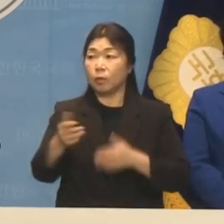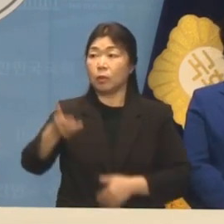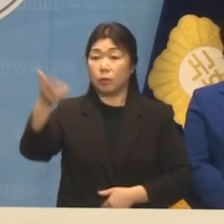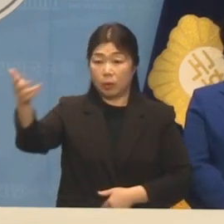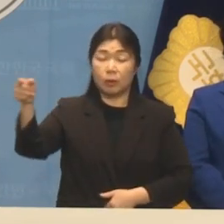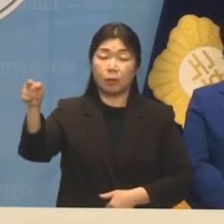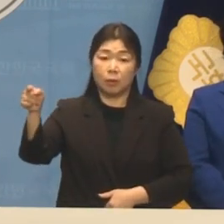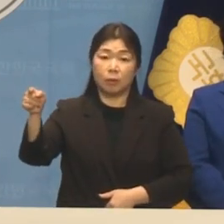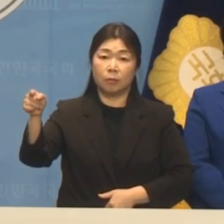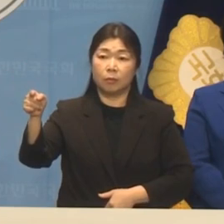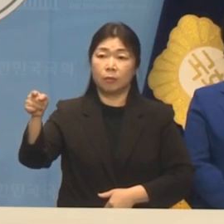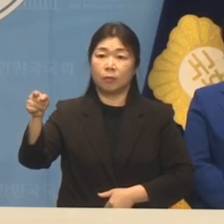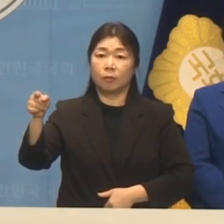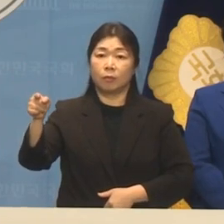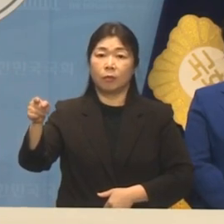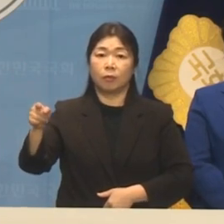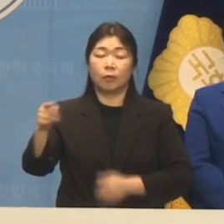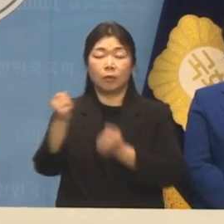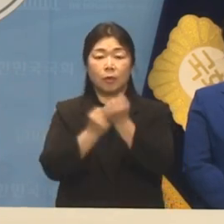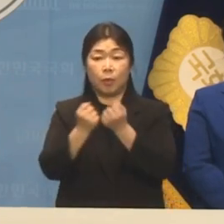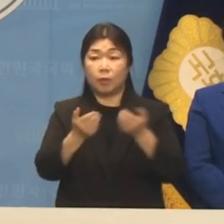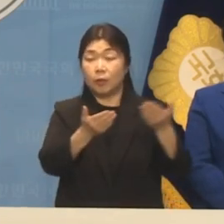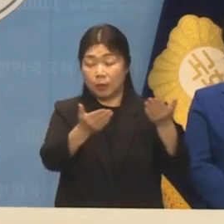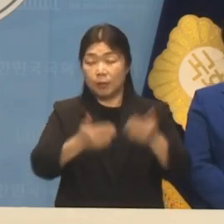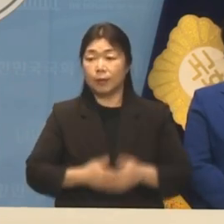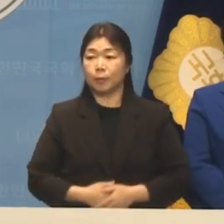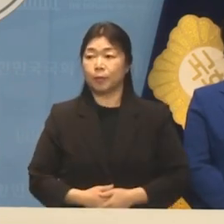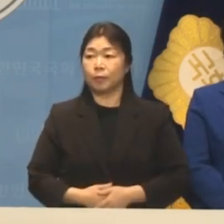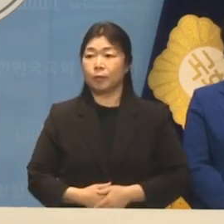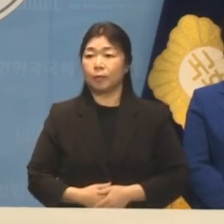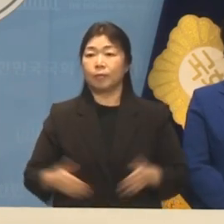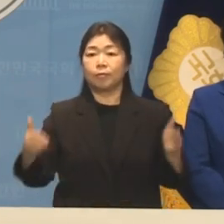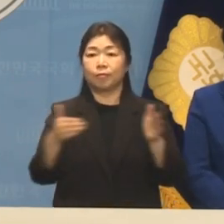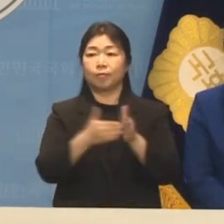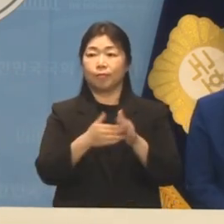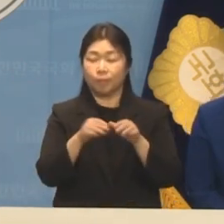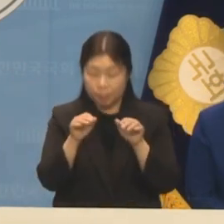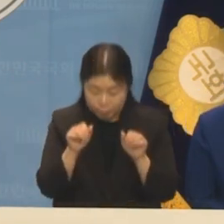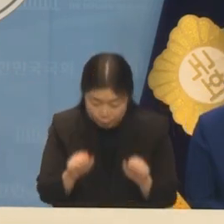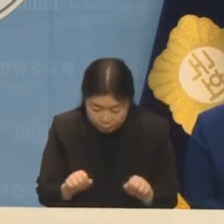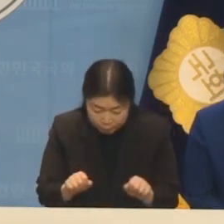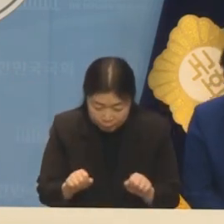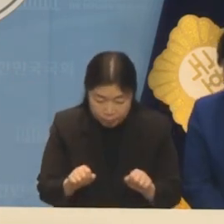있으시면 백불에서 하도록 하겠습니다. 네, 마치겠습니다.